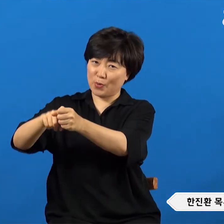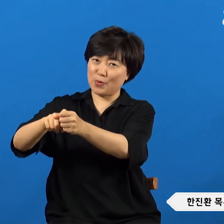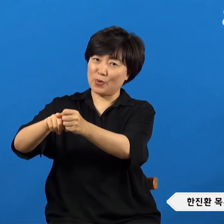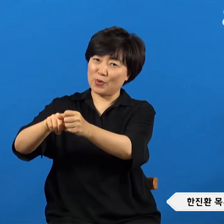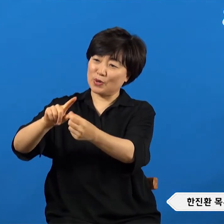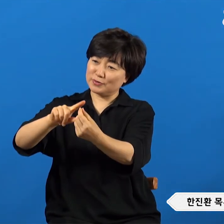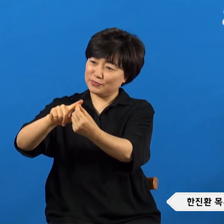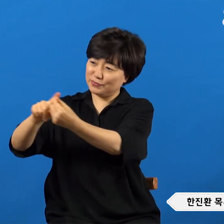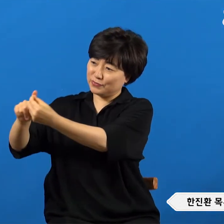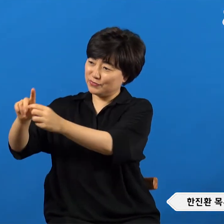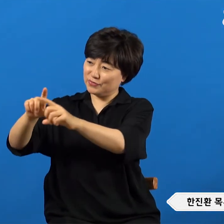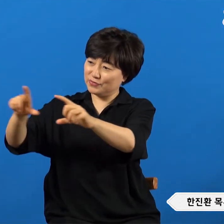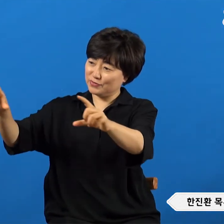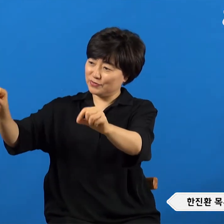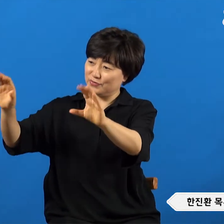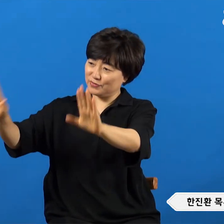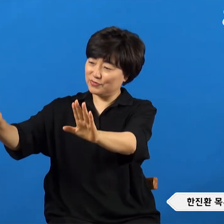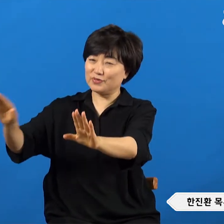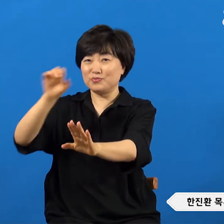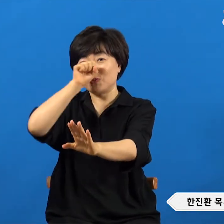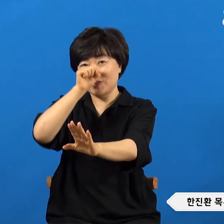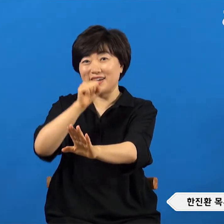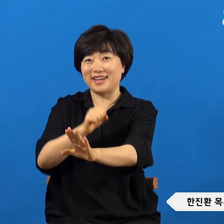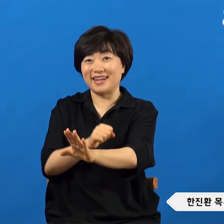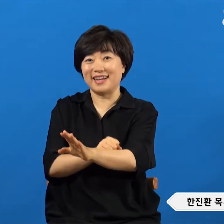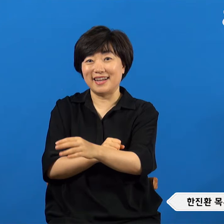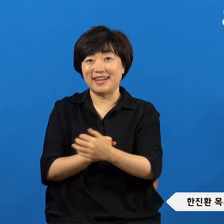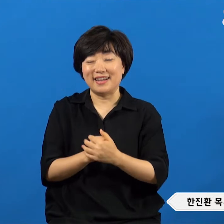좋겠습니다. 뭐라고 쓸 수 있겠습니까?